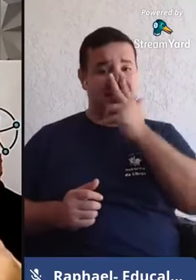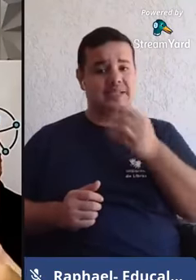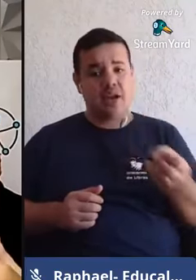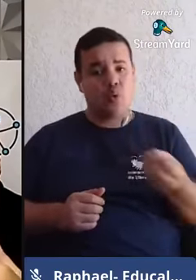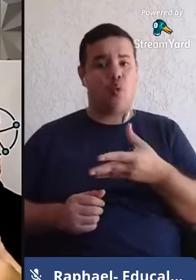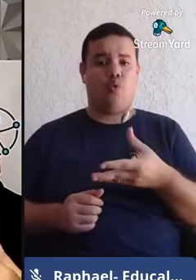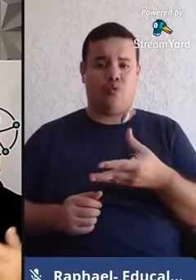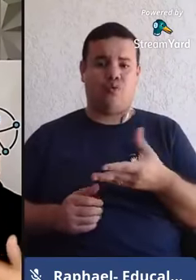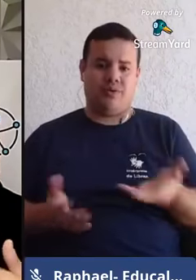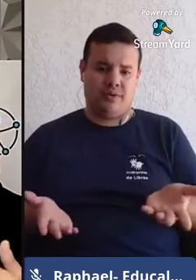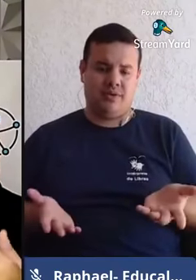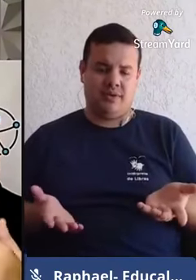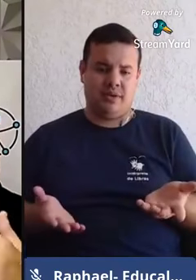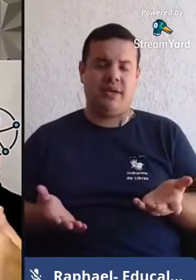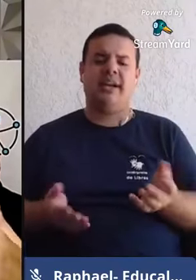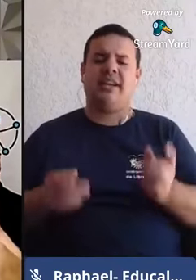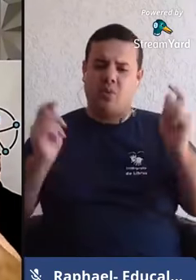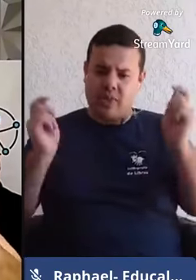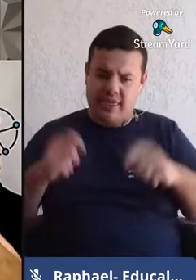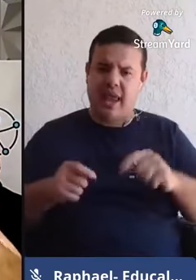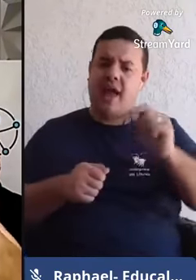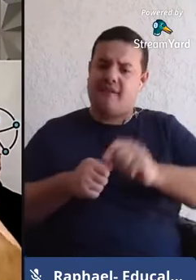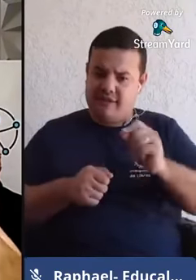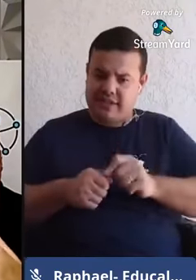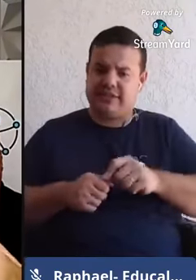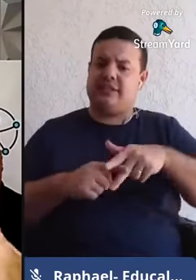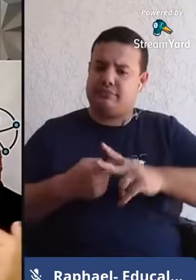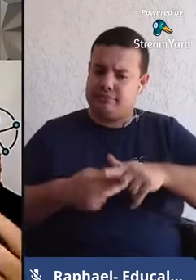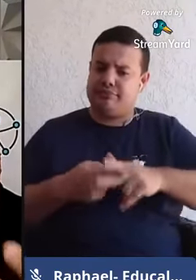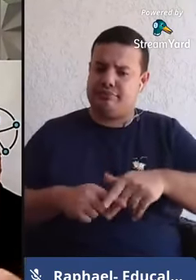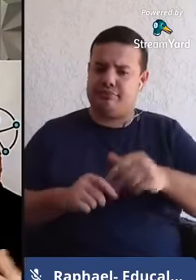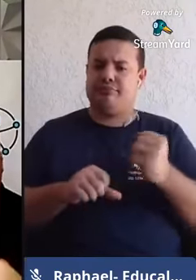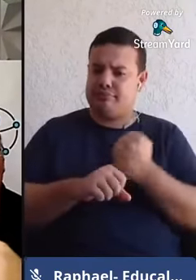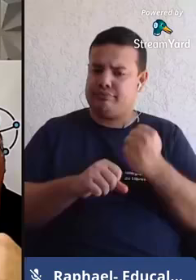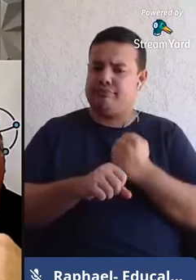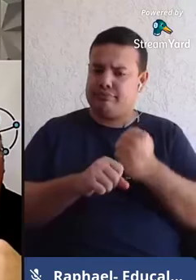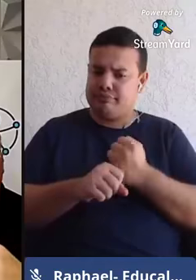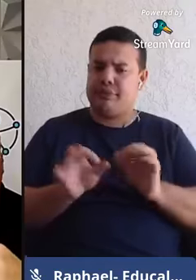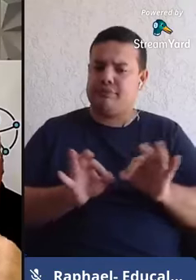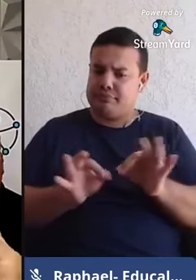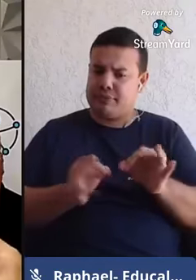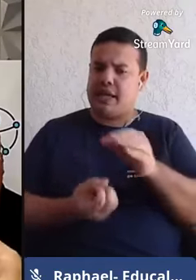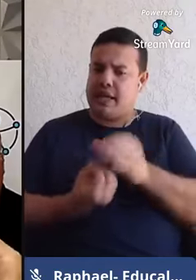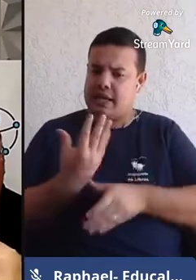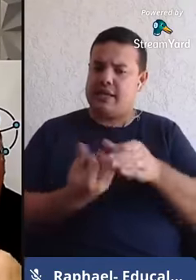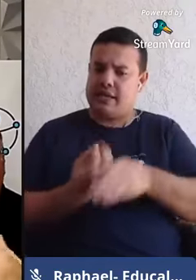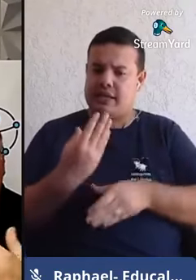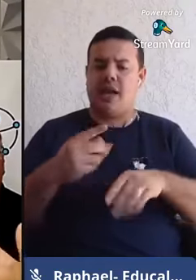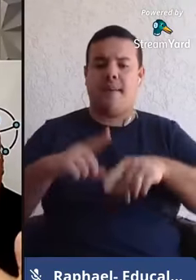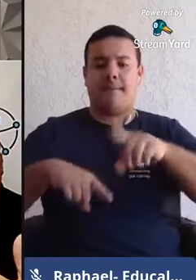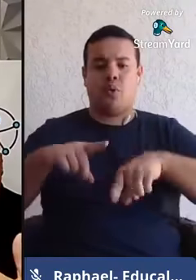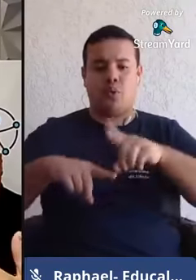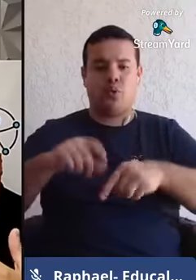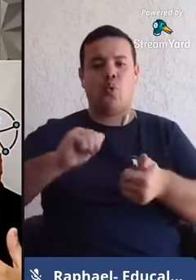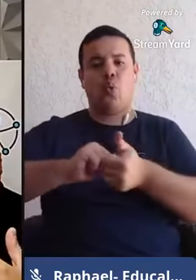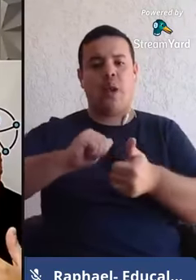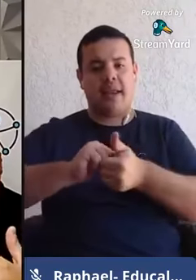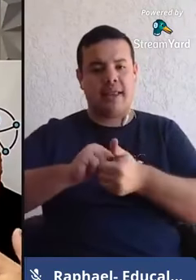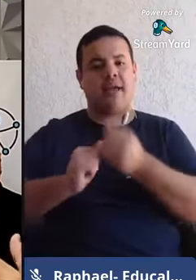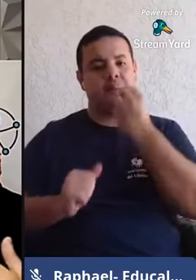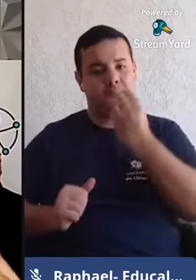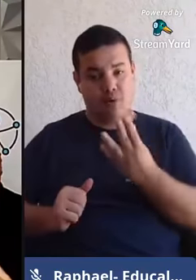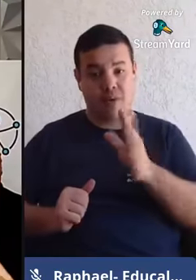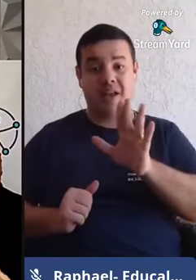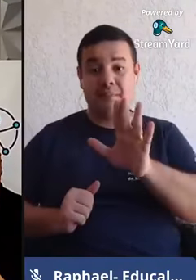apesar dela ter condições de produzir equipamentos melhores, de melhor qualidade, é uma indústria que, por ser muito nova,